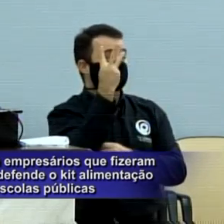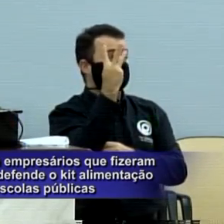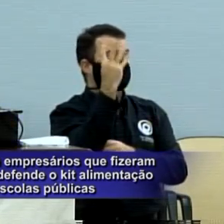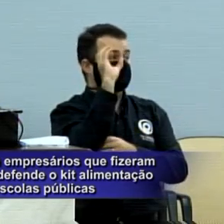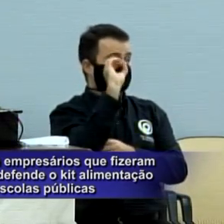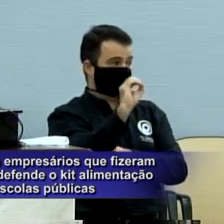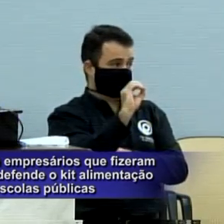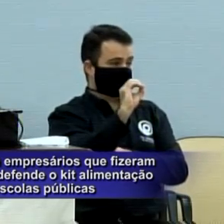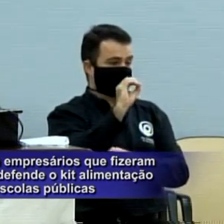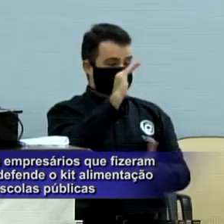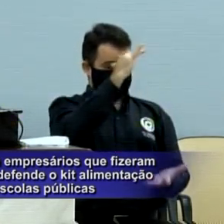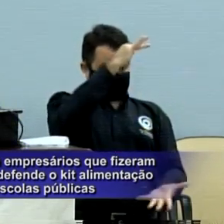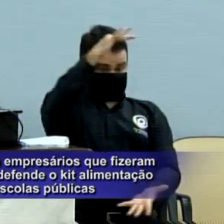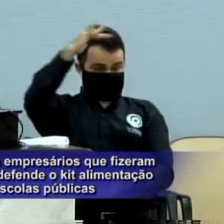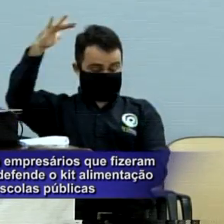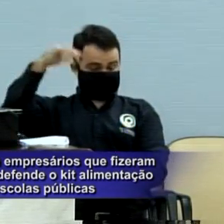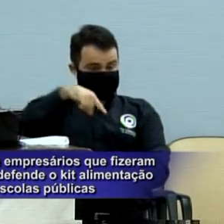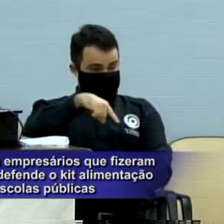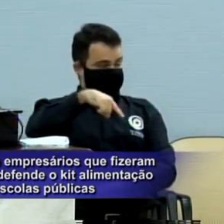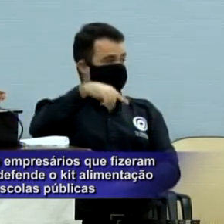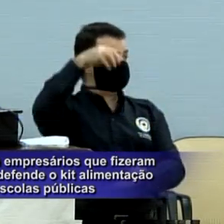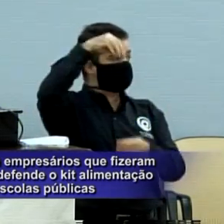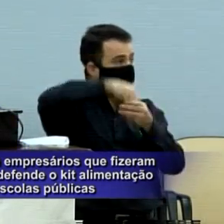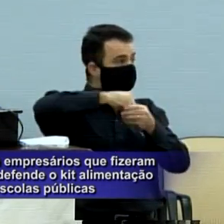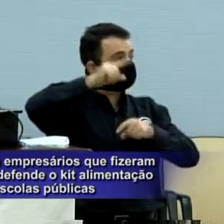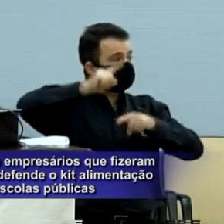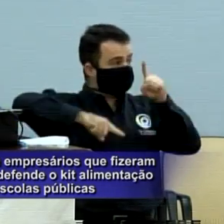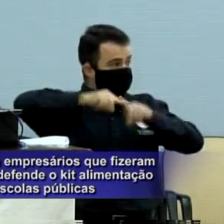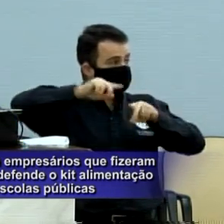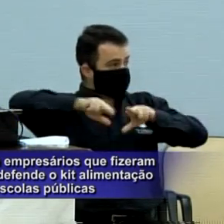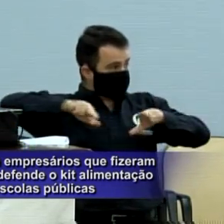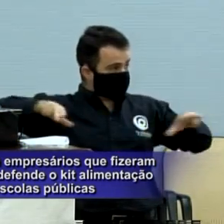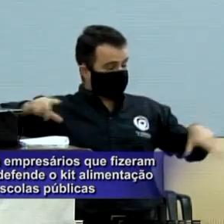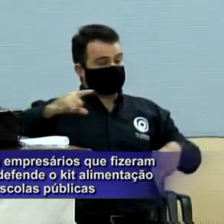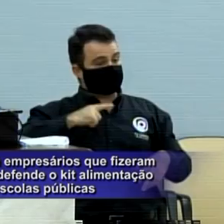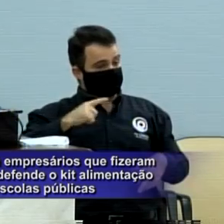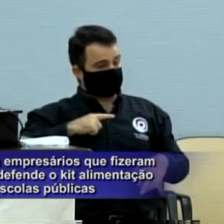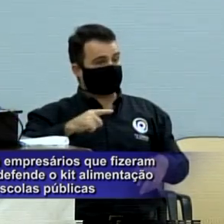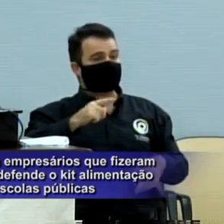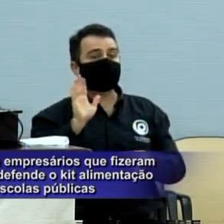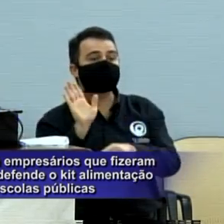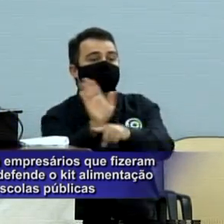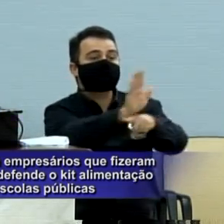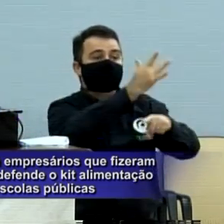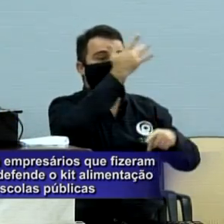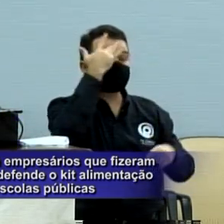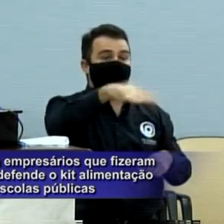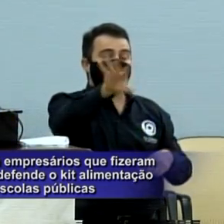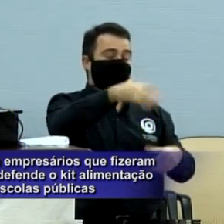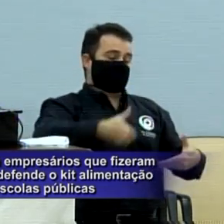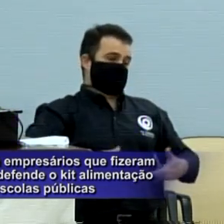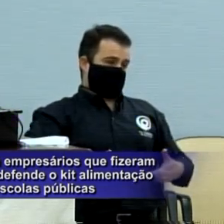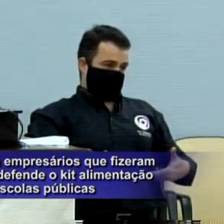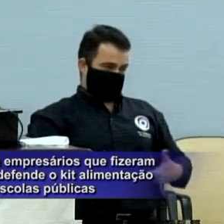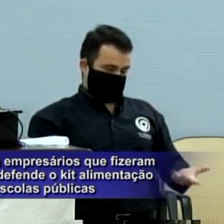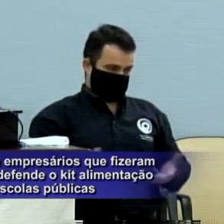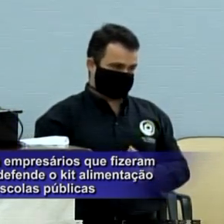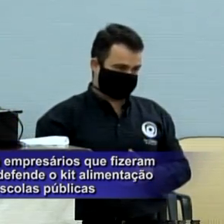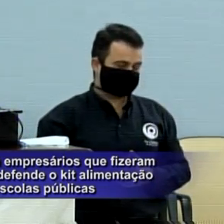cestas fartas, cestas que vêm tentar matar a fome de milhares de pessoas. A